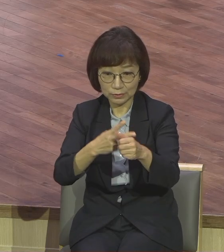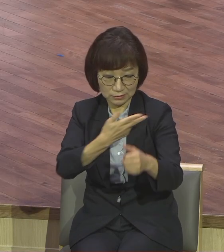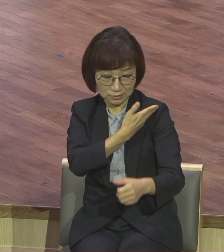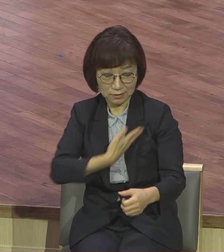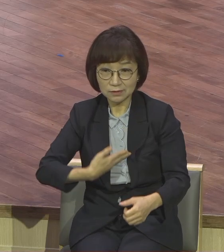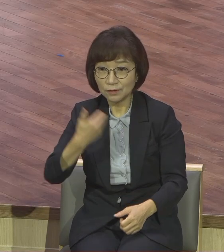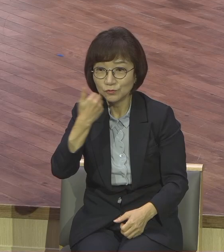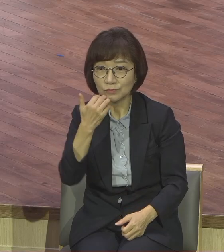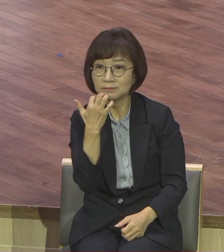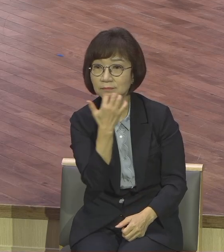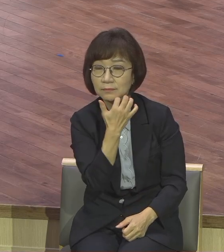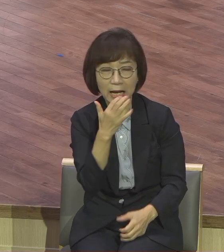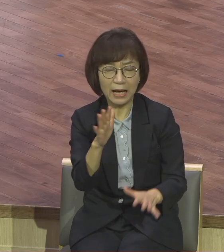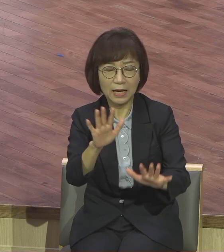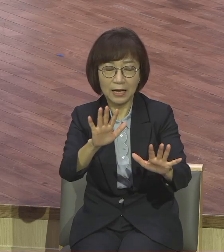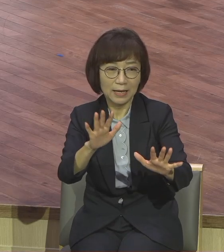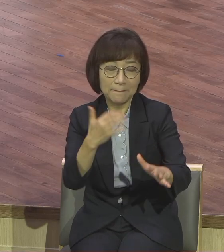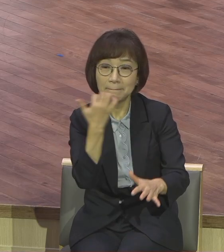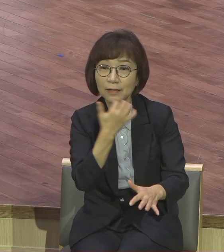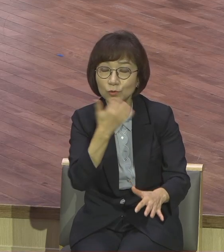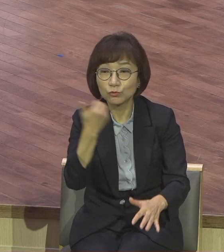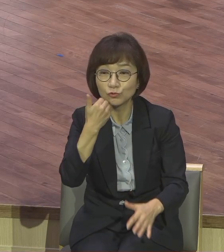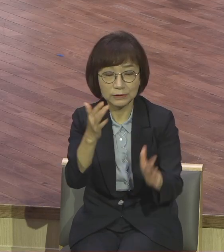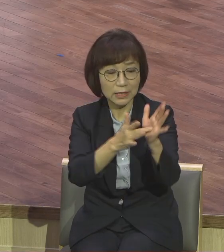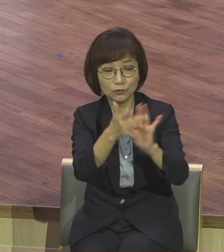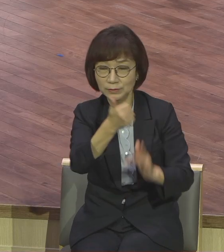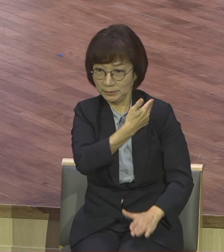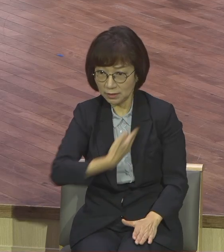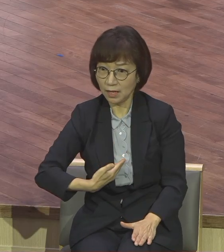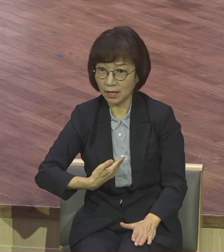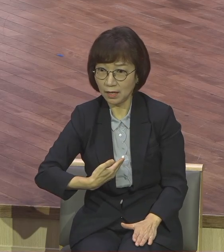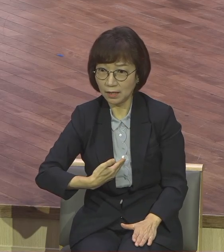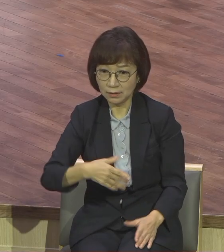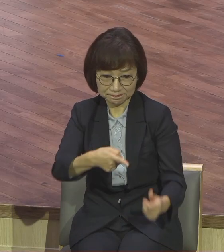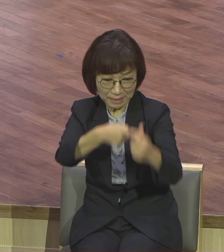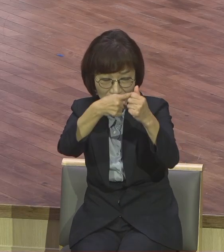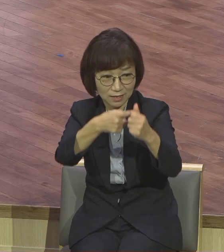바울이 베드로를 책망하는 사건이 안디옥에서 일어났어요.